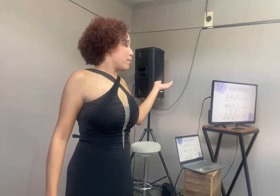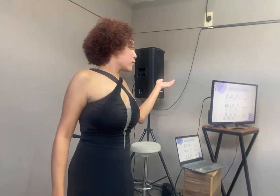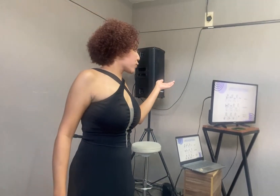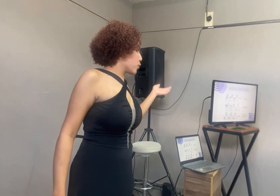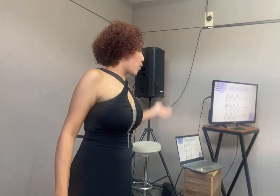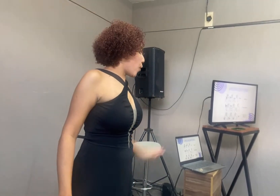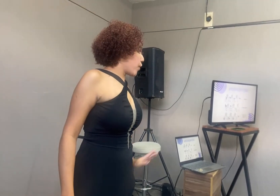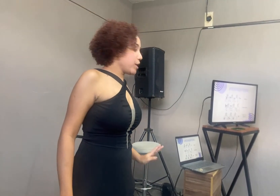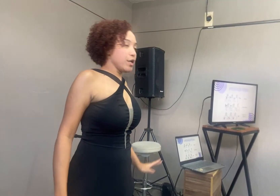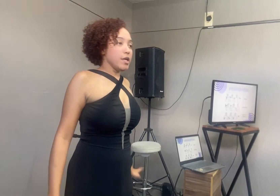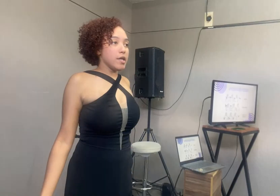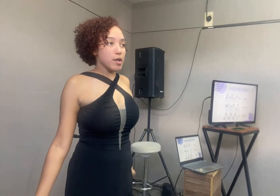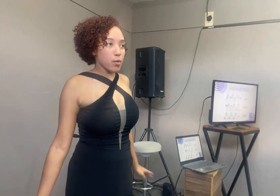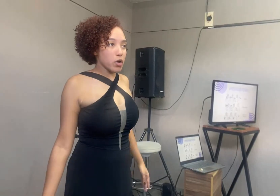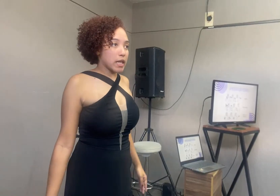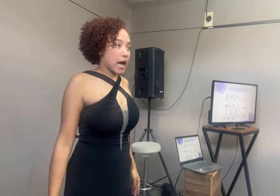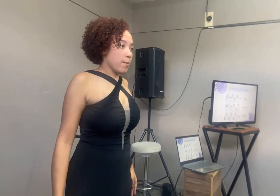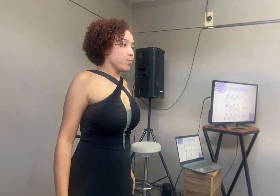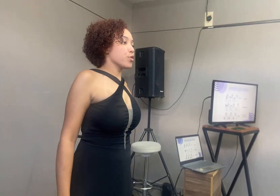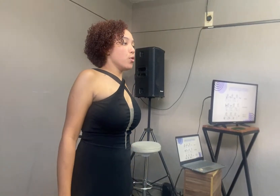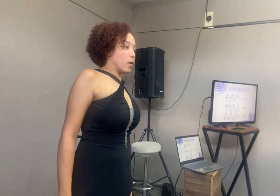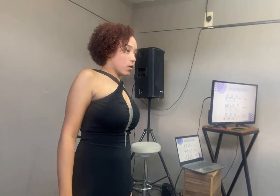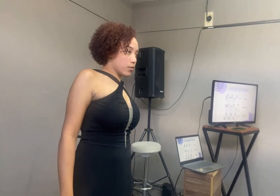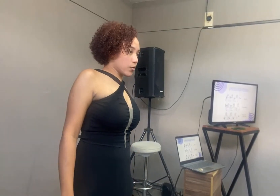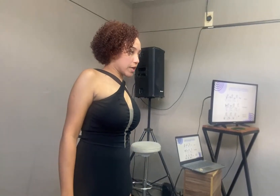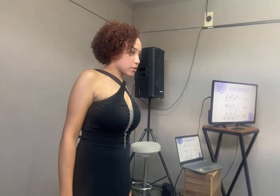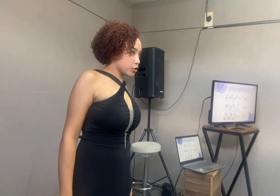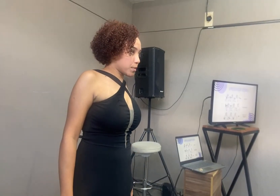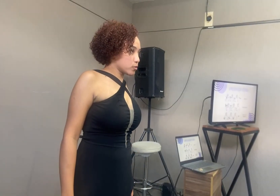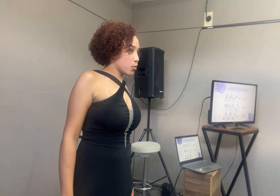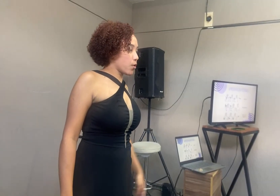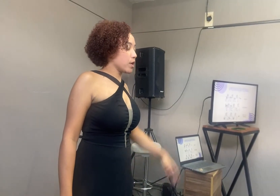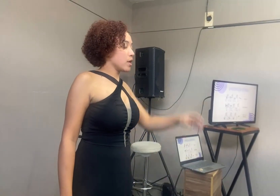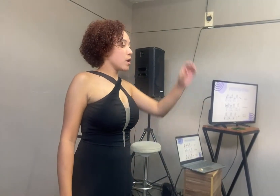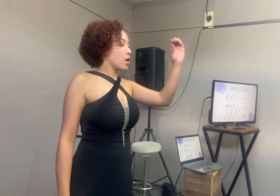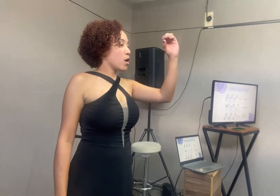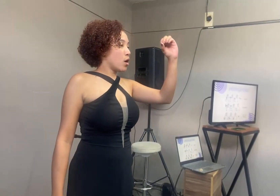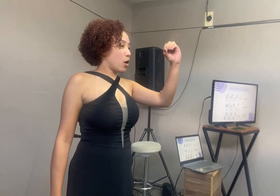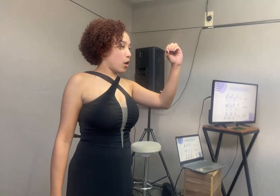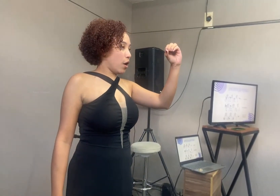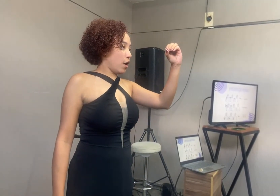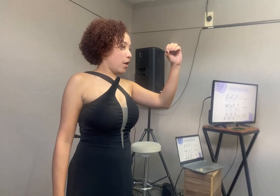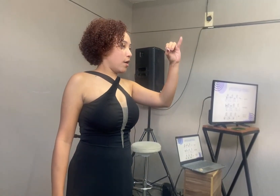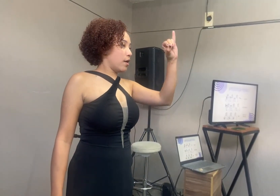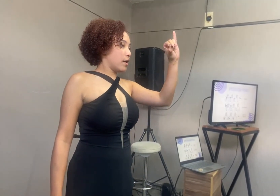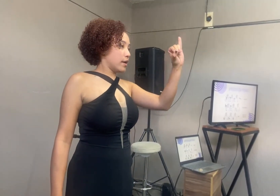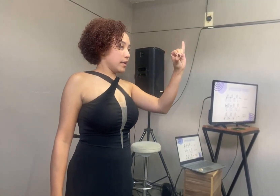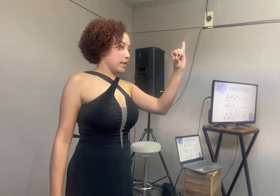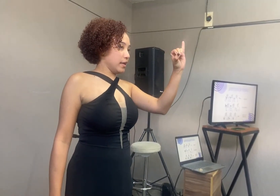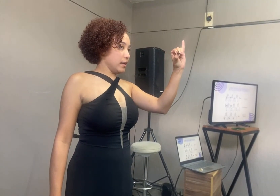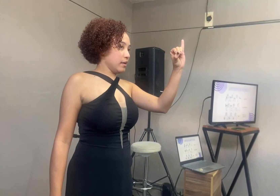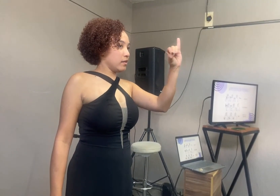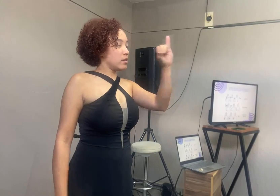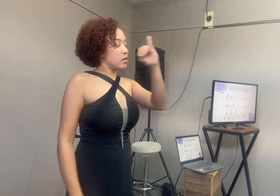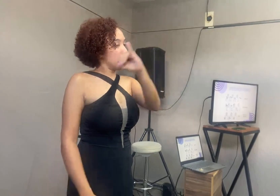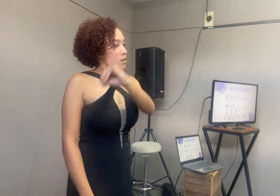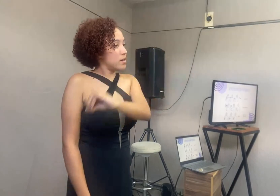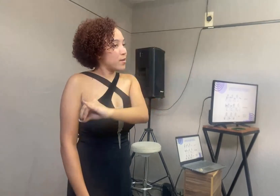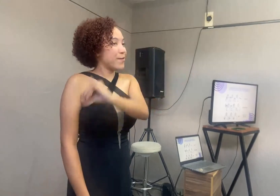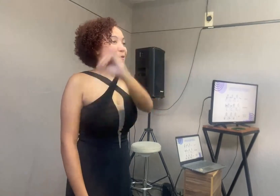Temos o oi e o olá. Configuração de mão do oi. O, I,